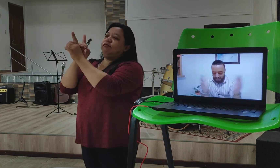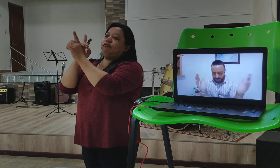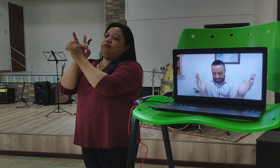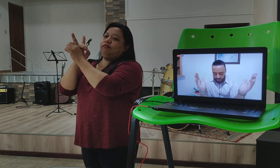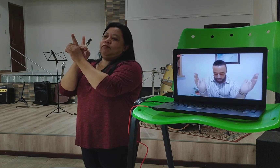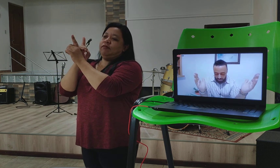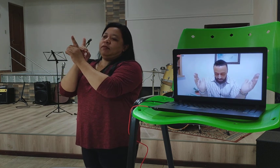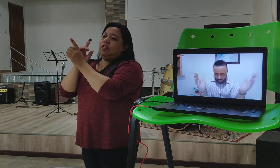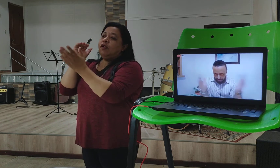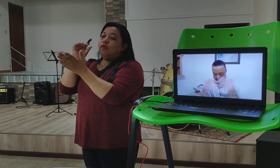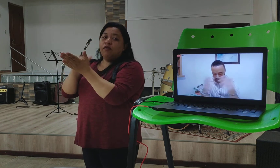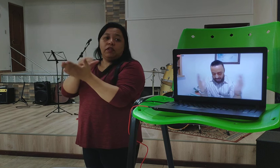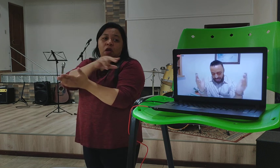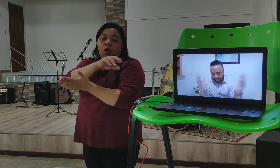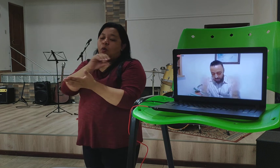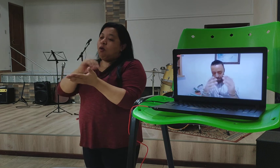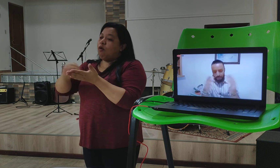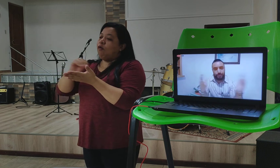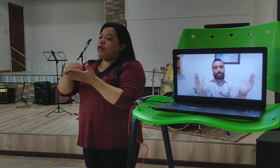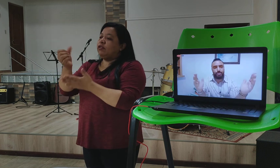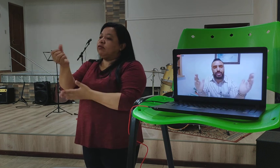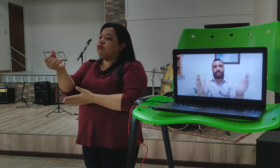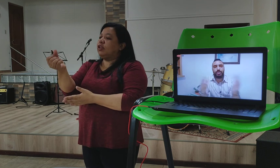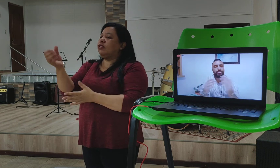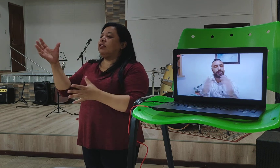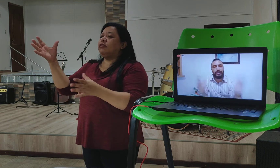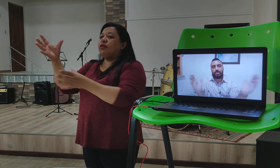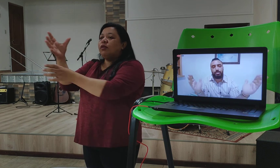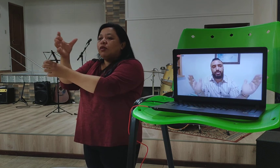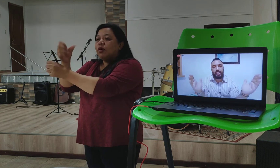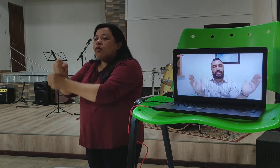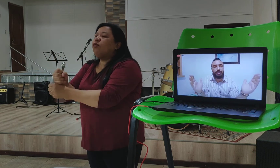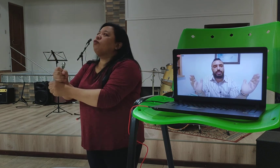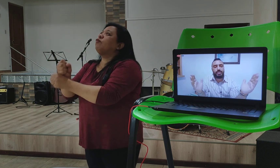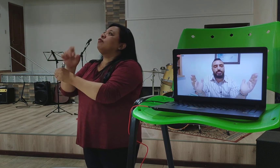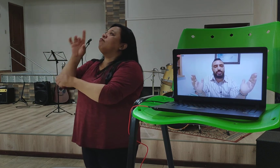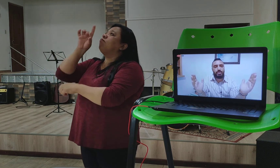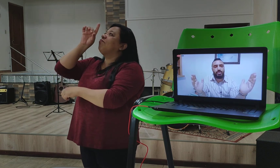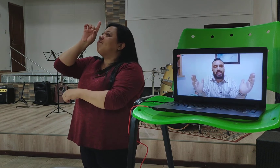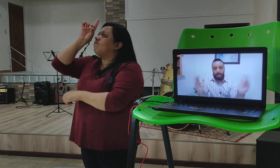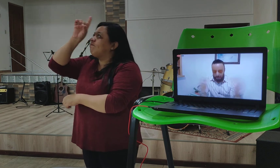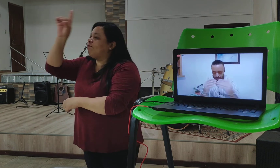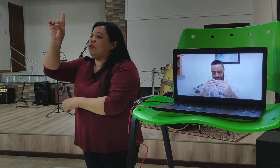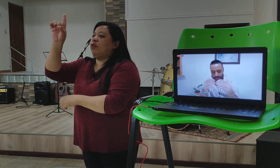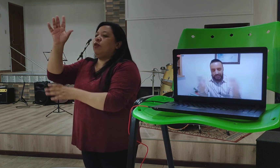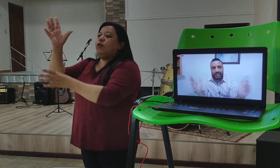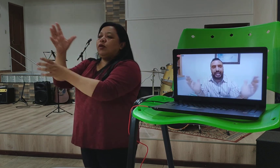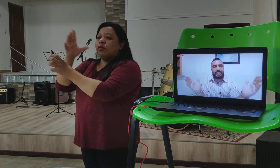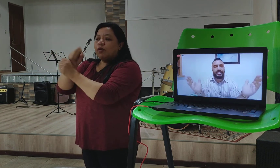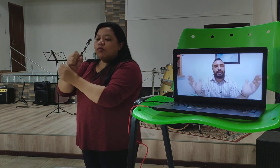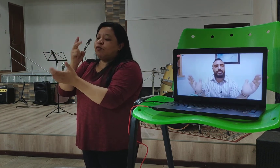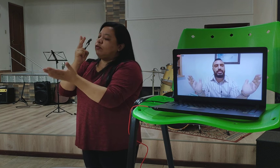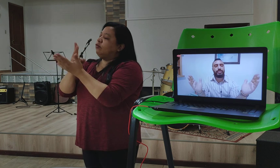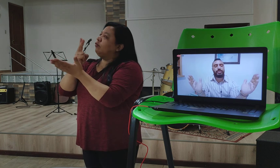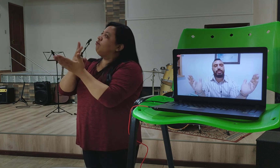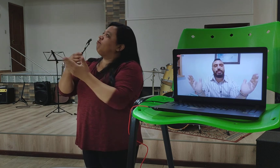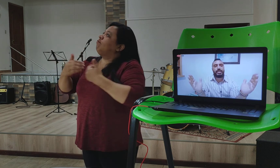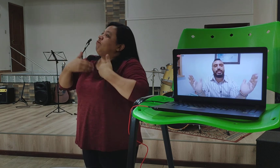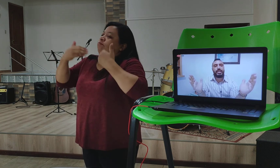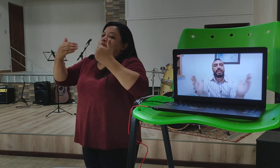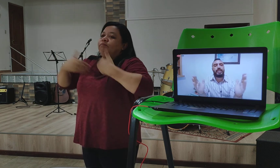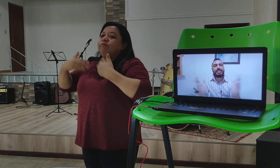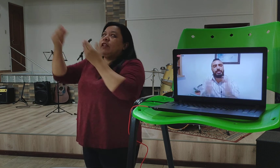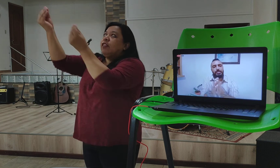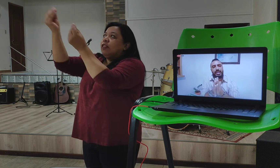você vai chegar a essa conclusão óbvia, tão clara: eu confio no Senhor, todas as vezes que eu busquei Ele não me decepcionou, meu coração se alegra na salvação vindo da